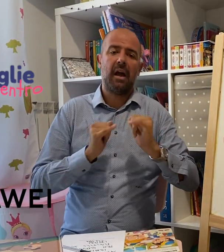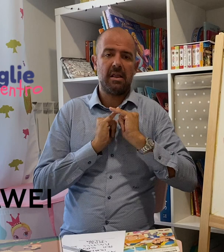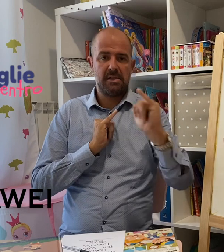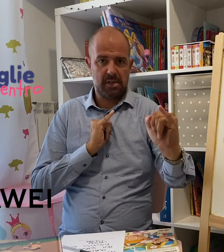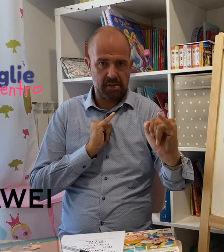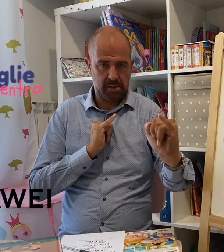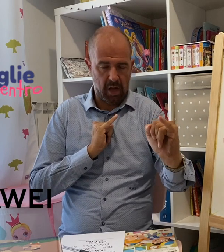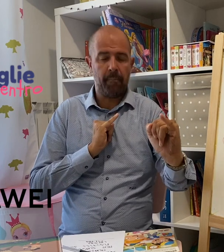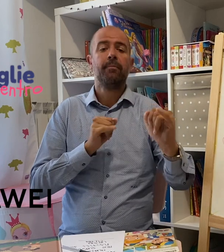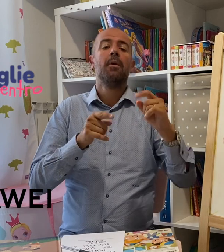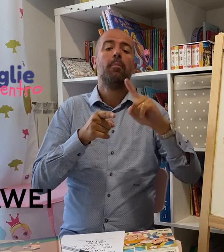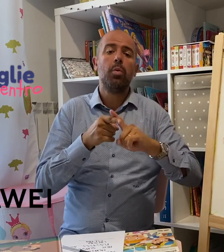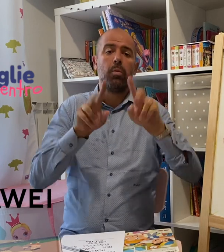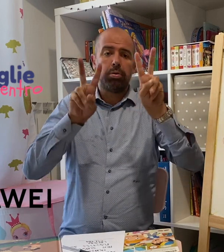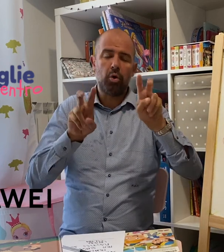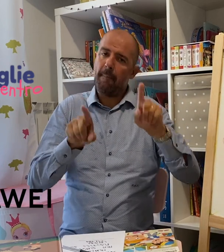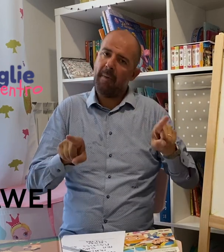didattica di danza programma